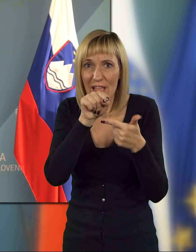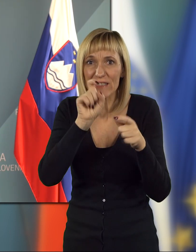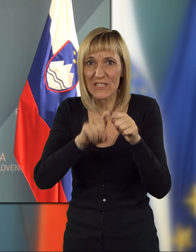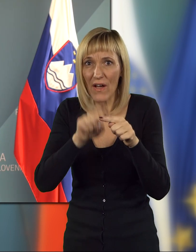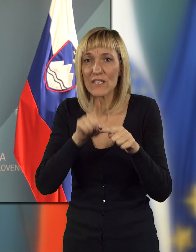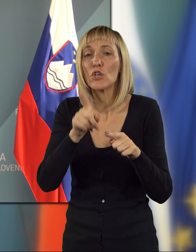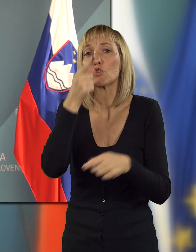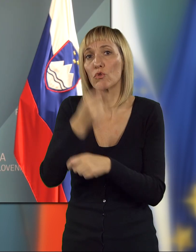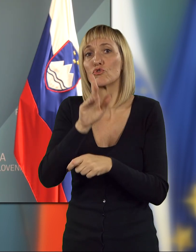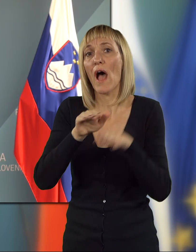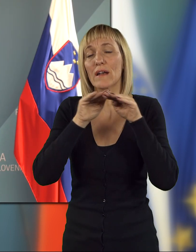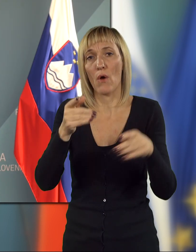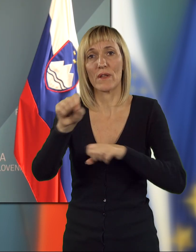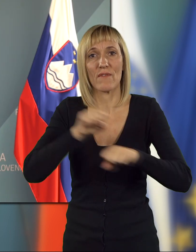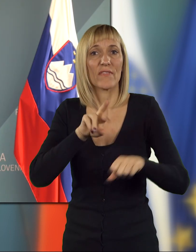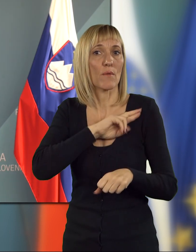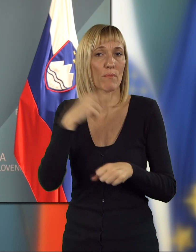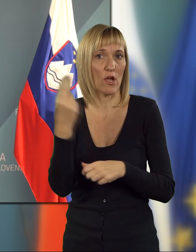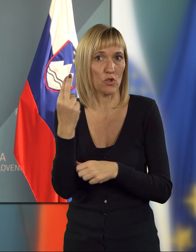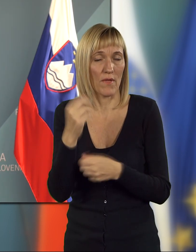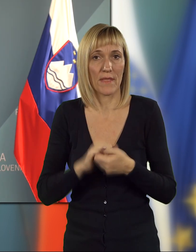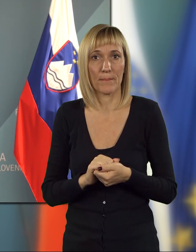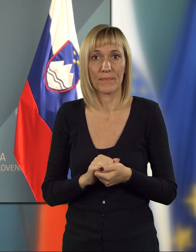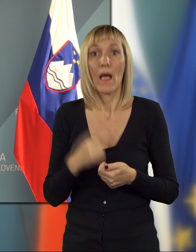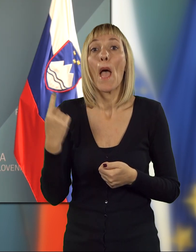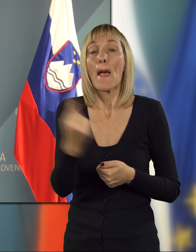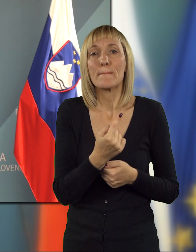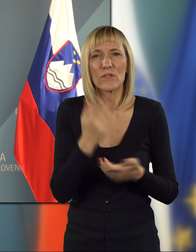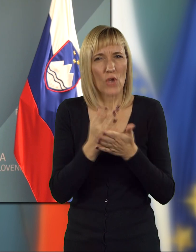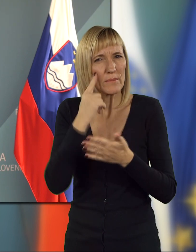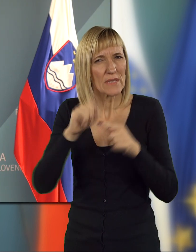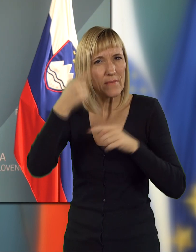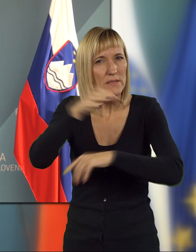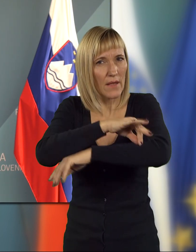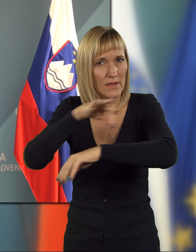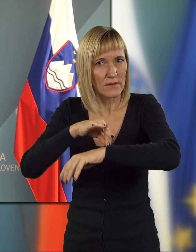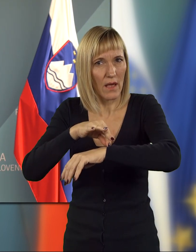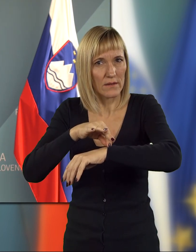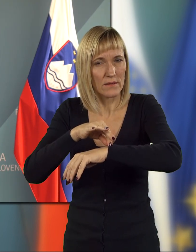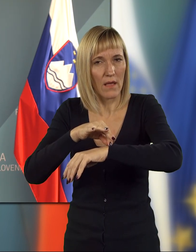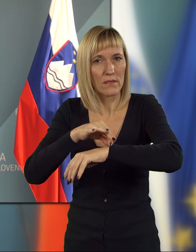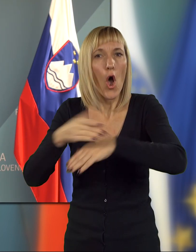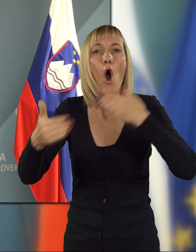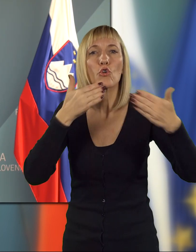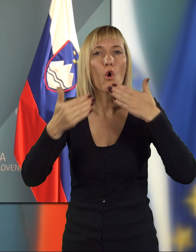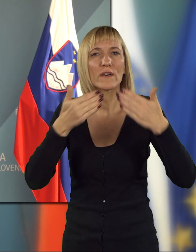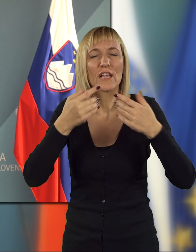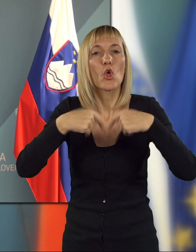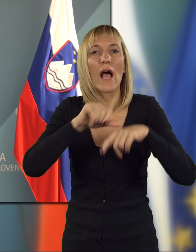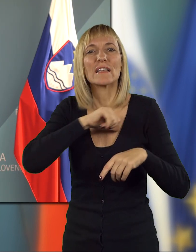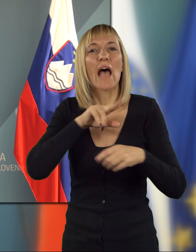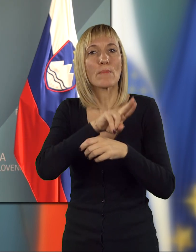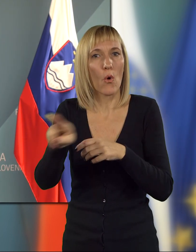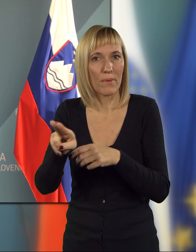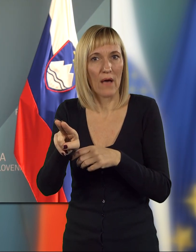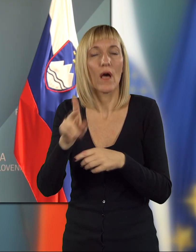za javno upravo. To so odločitve na ravni vlade Republike Slovenije. Seveda, mi se bomo že, mislim, da je prihodnji teden ta kongres